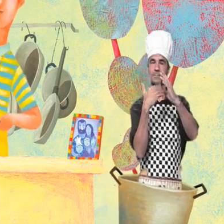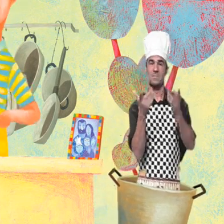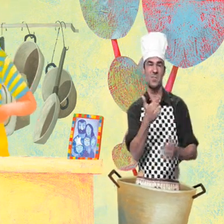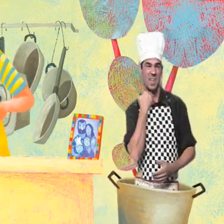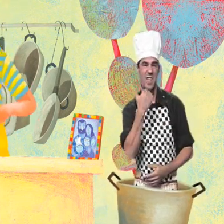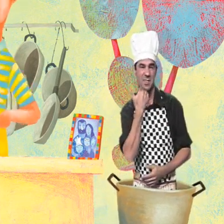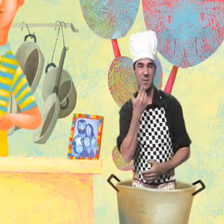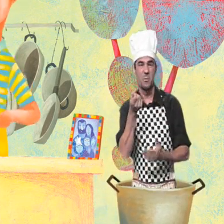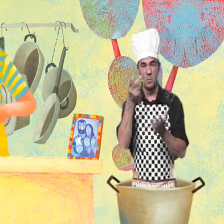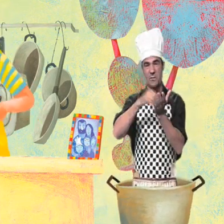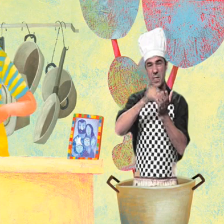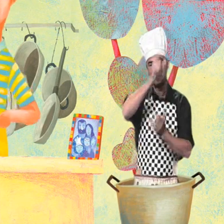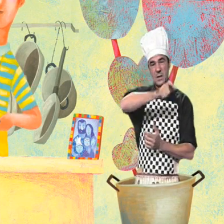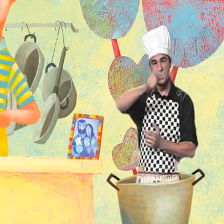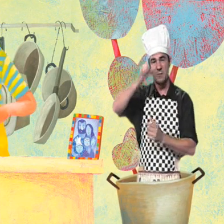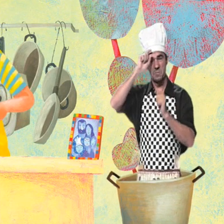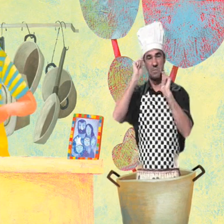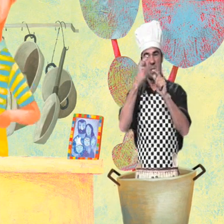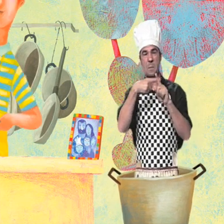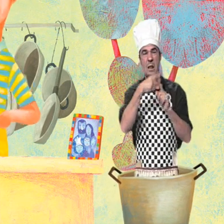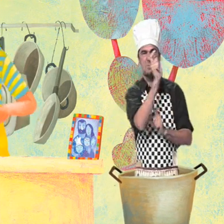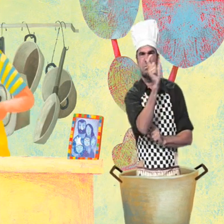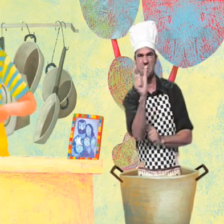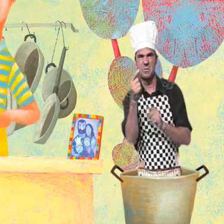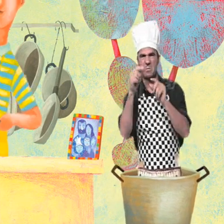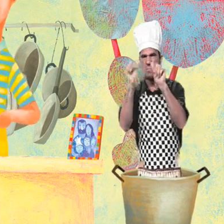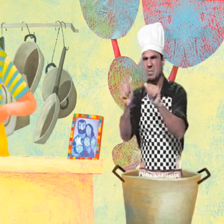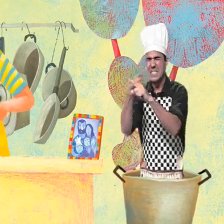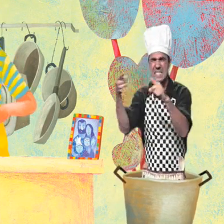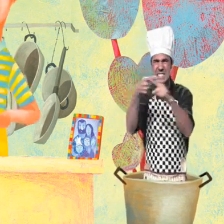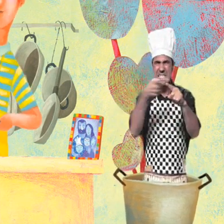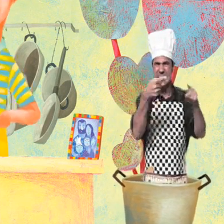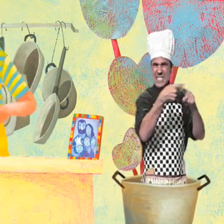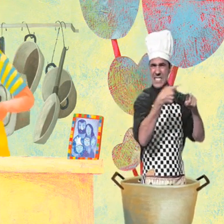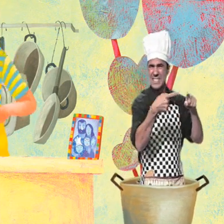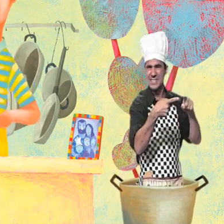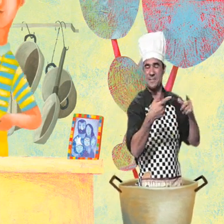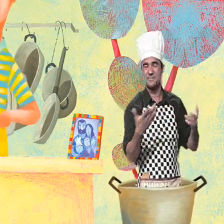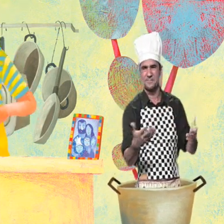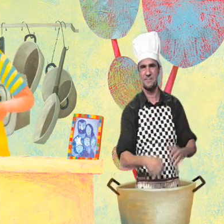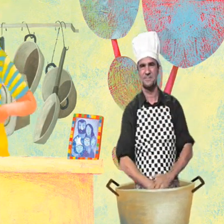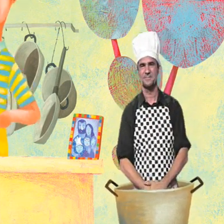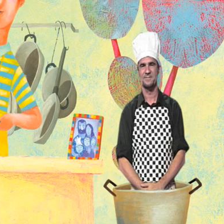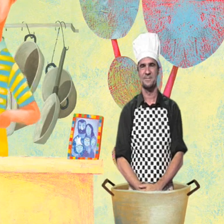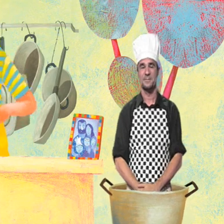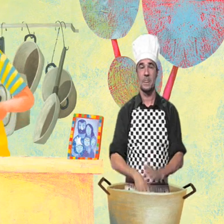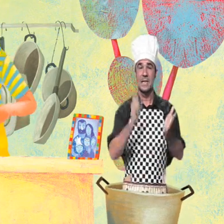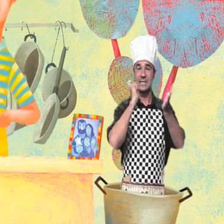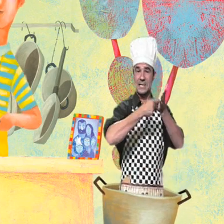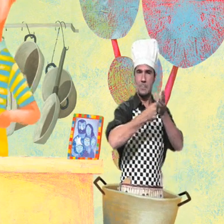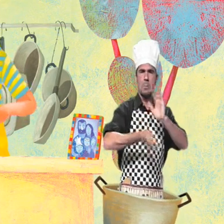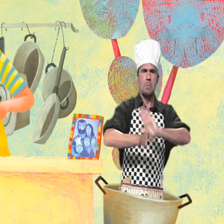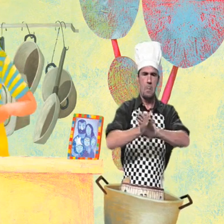Ja se sap, de vegades les persones diuen les paraules de maneres diferents. En